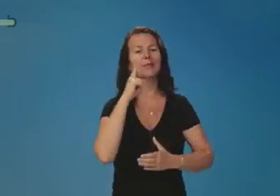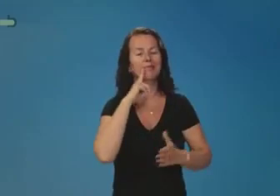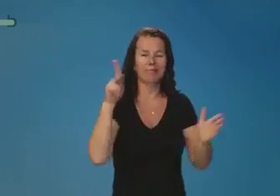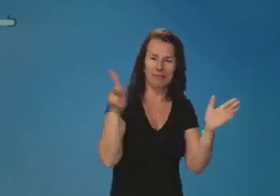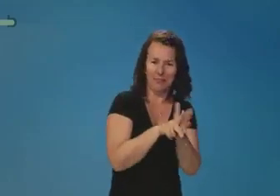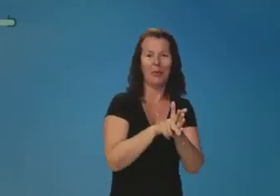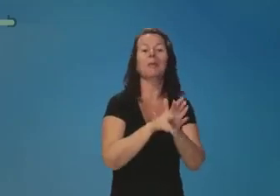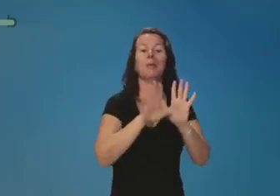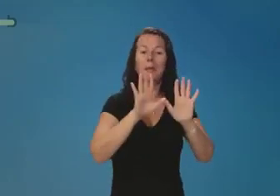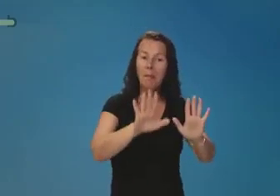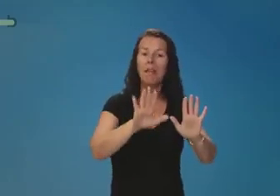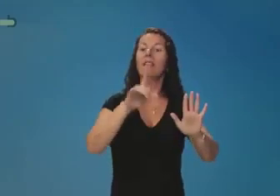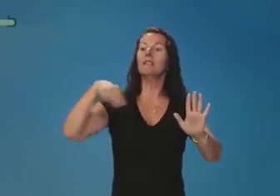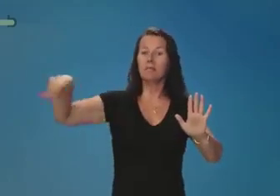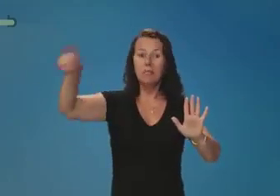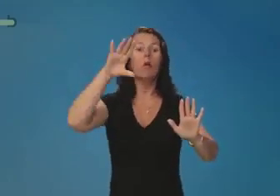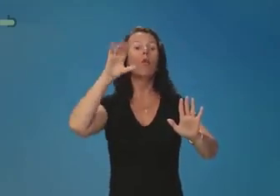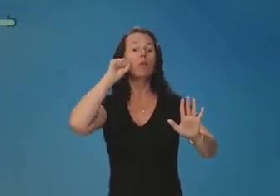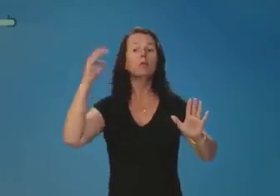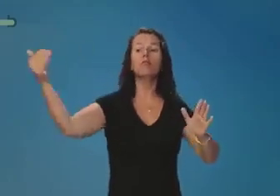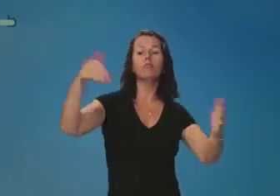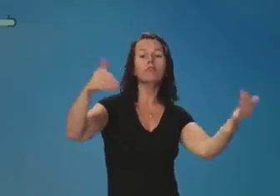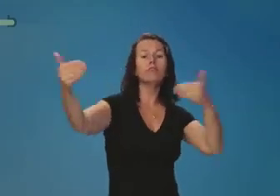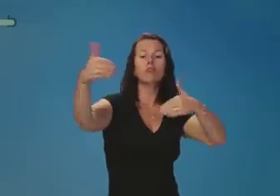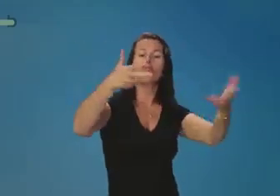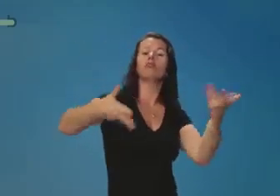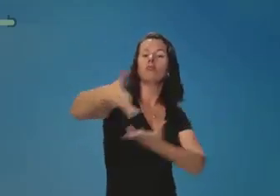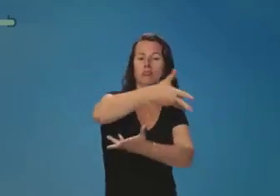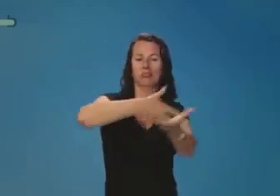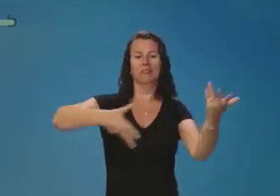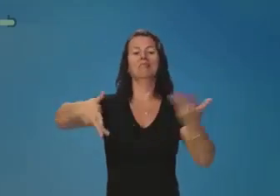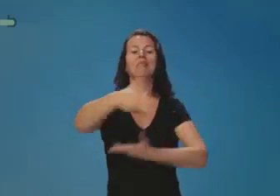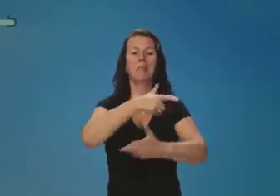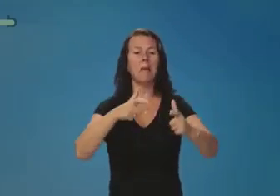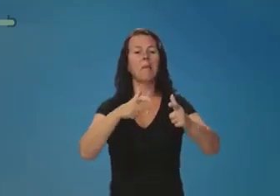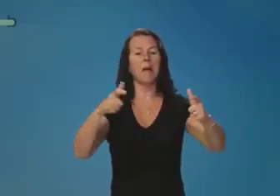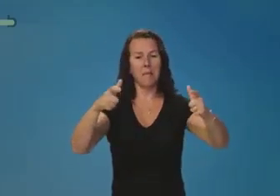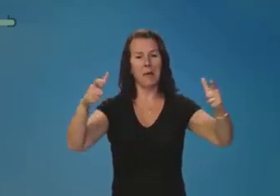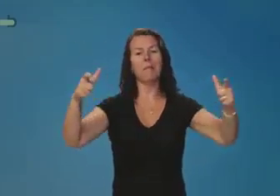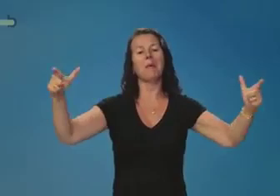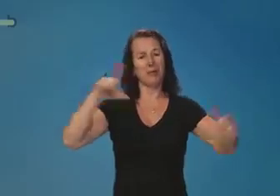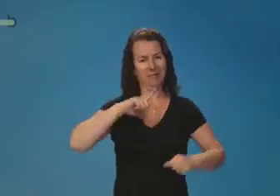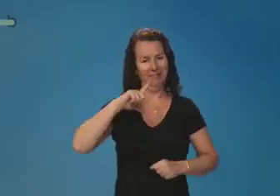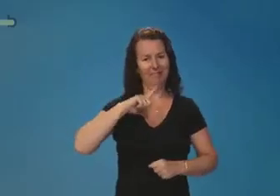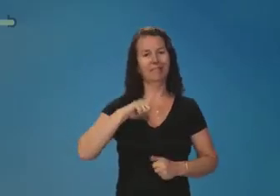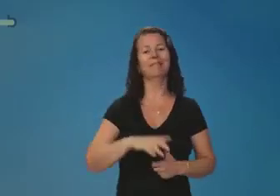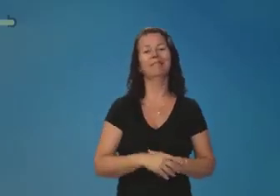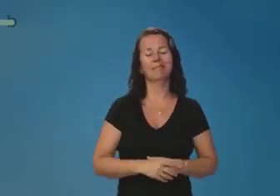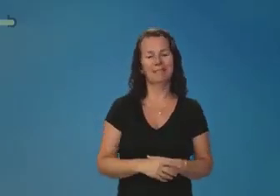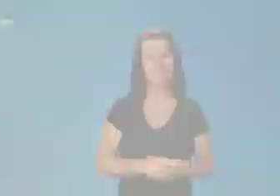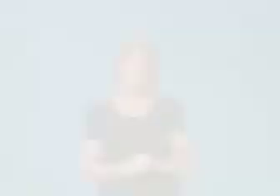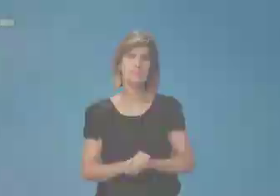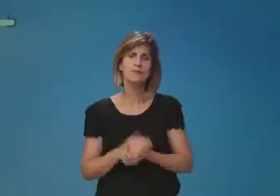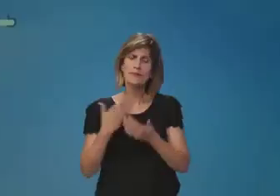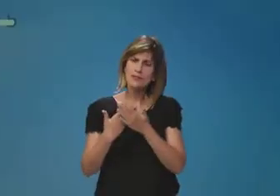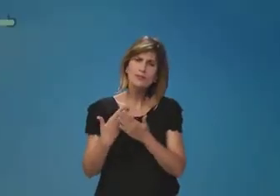que participam das comunidades surdas, embora os ouvintes tenham feito cada vez mais parte dessa comunidade. Os estudos